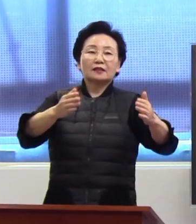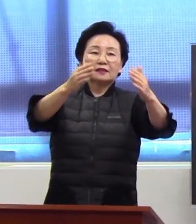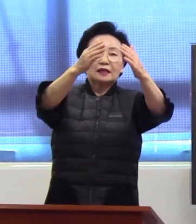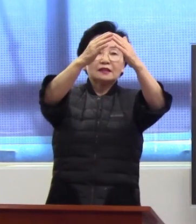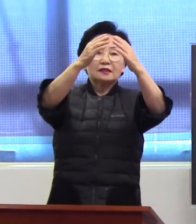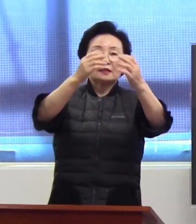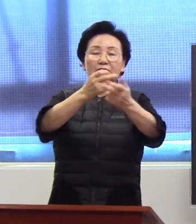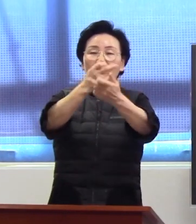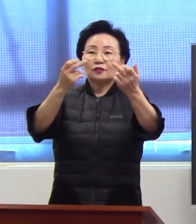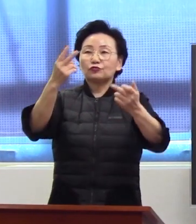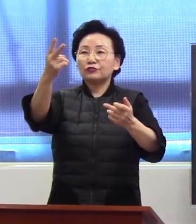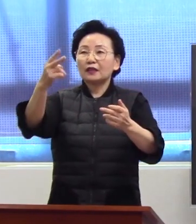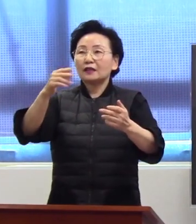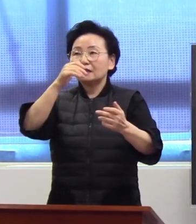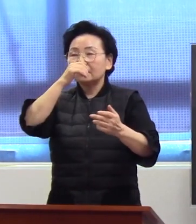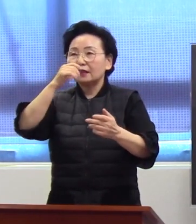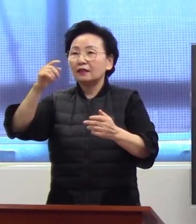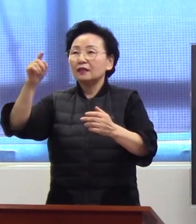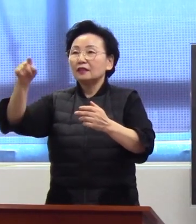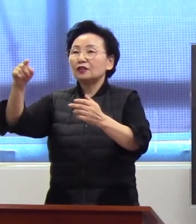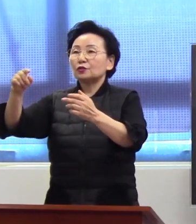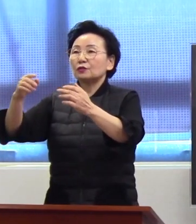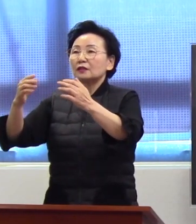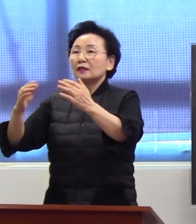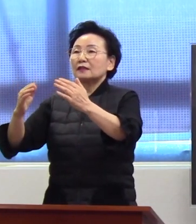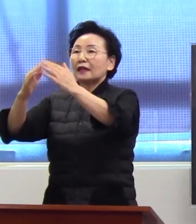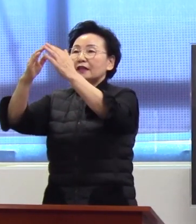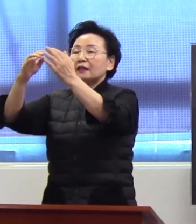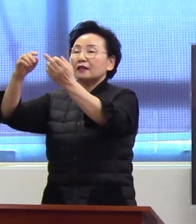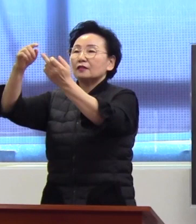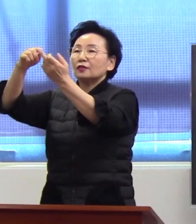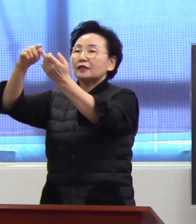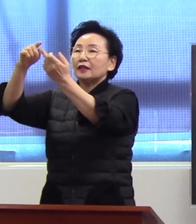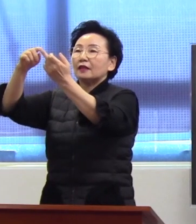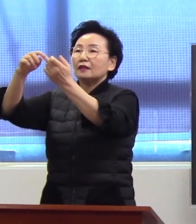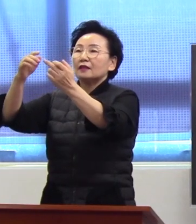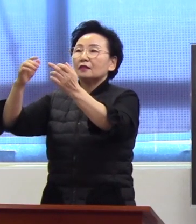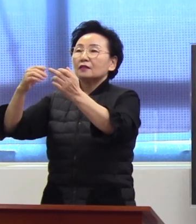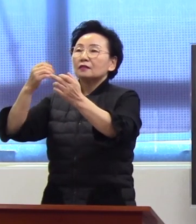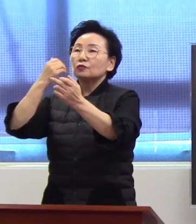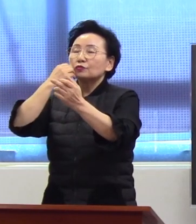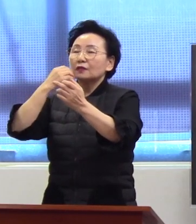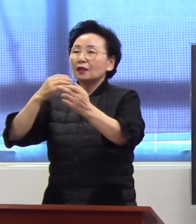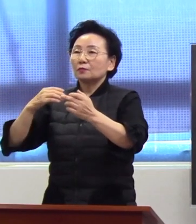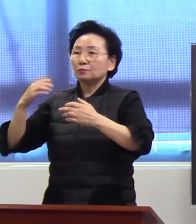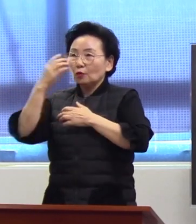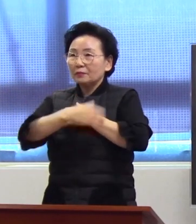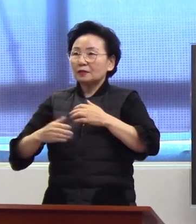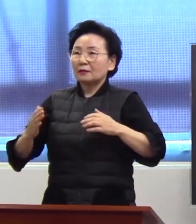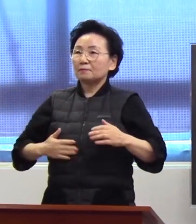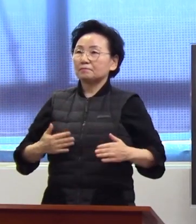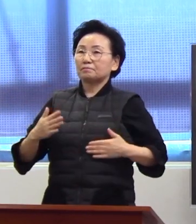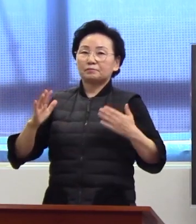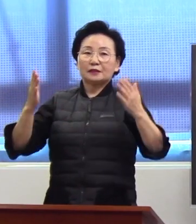이렇게 산이 두 개가 있는데, 이쪽 산에 여기에 누군가 몸에서 막